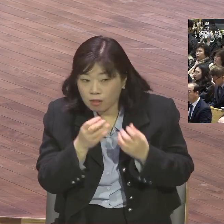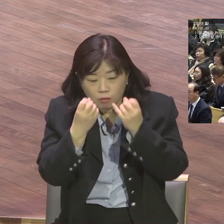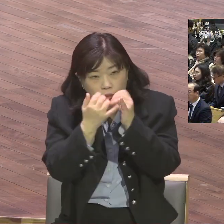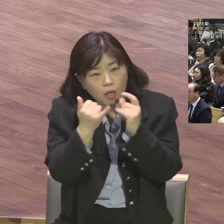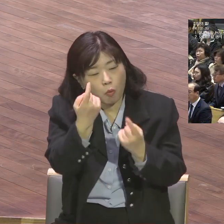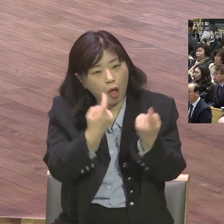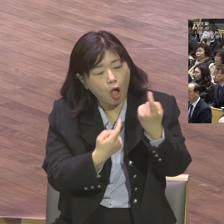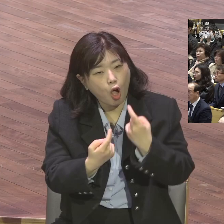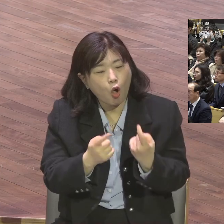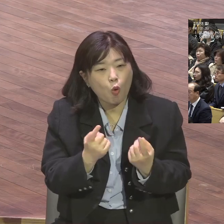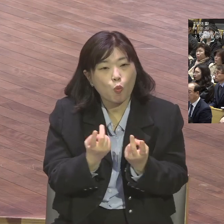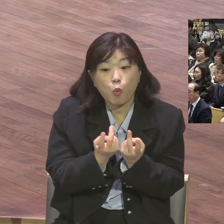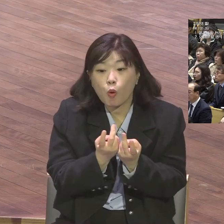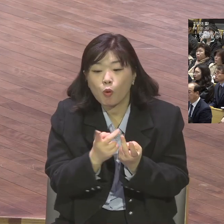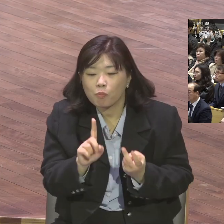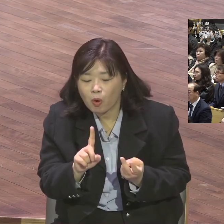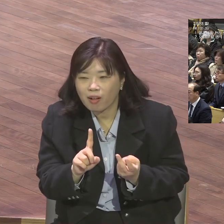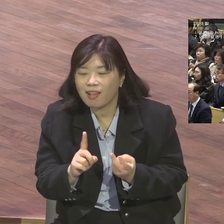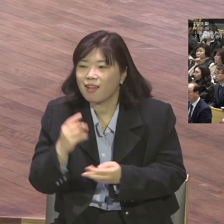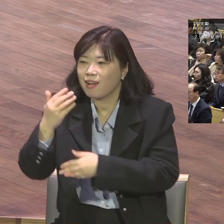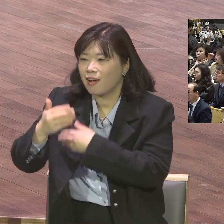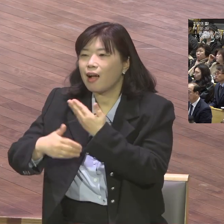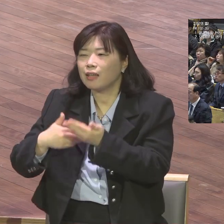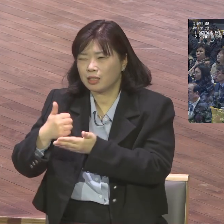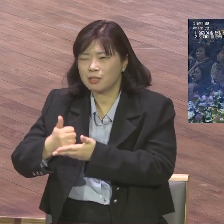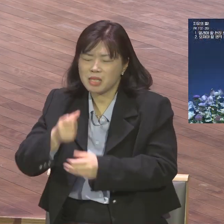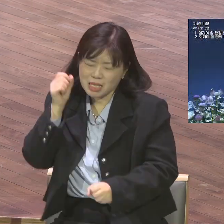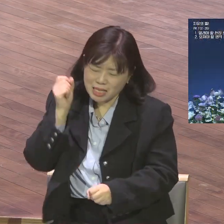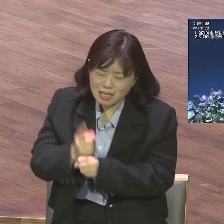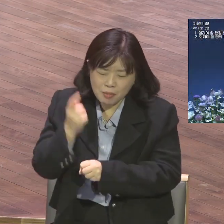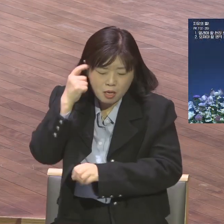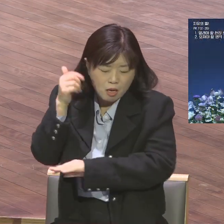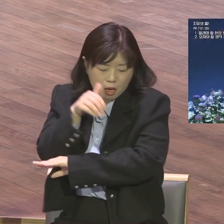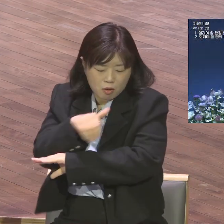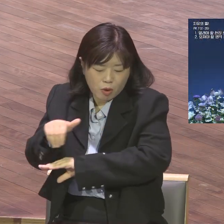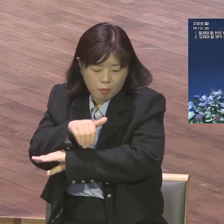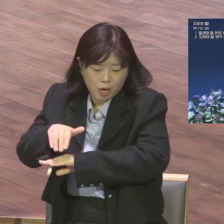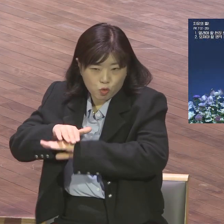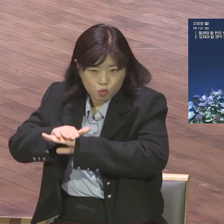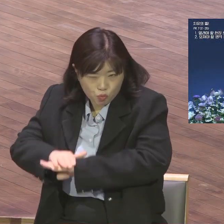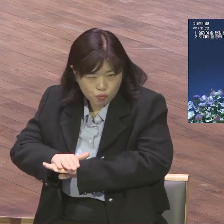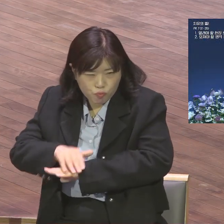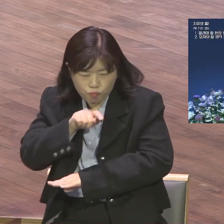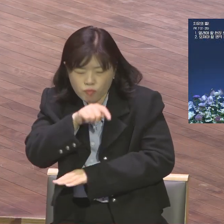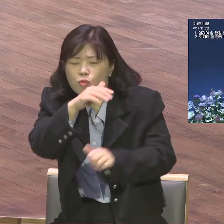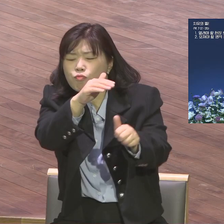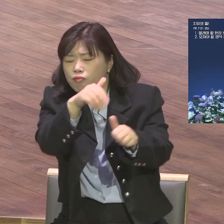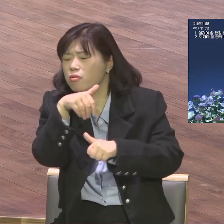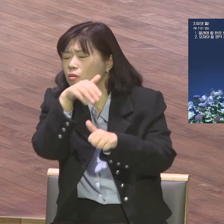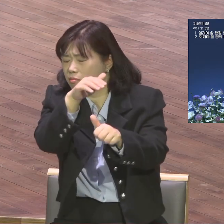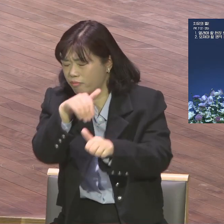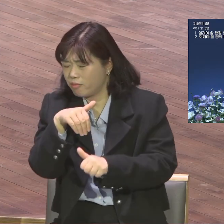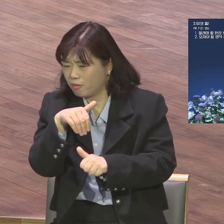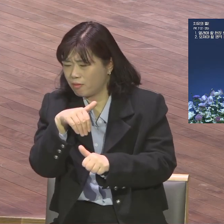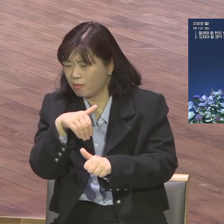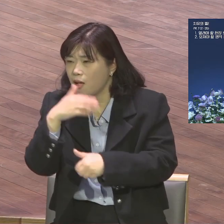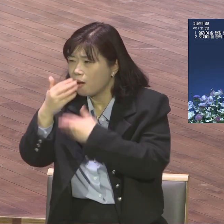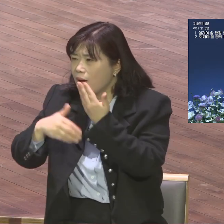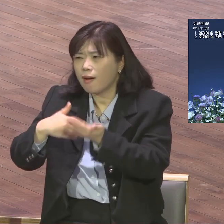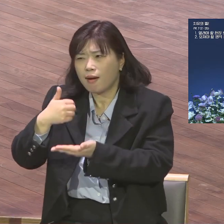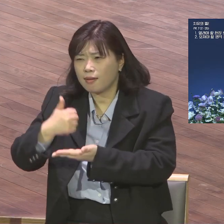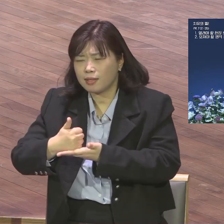하나님은 절대 포기 안 하세요. 사실 치유사역은요, 어떻게 해요? 공감으로 시작하죠.